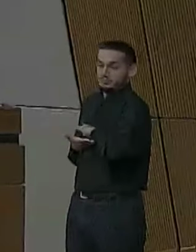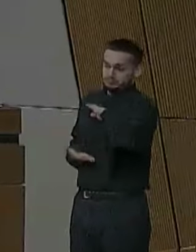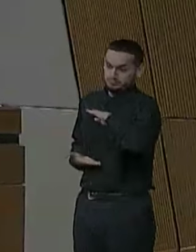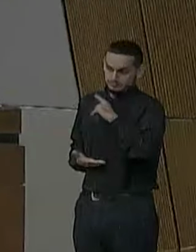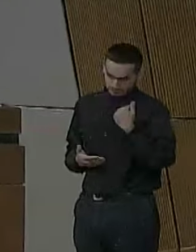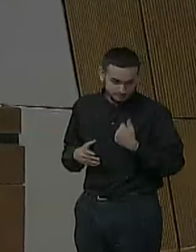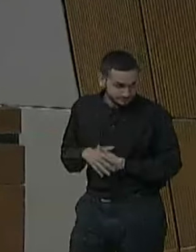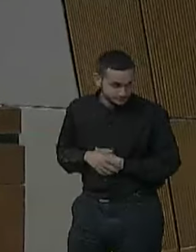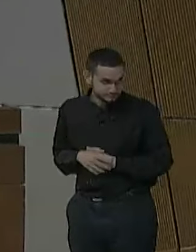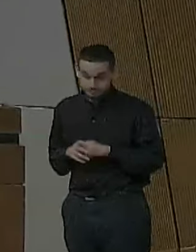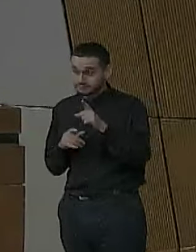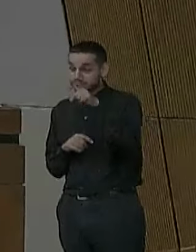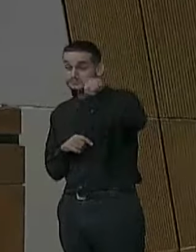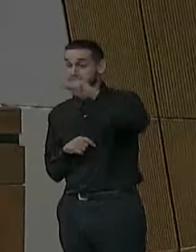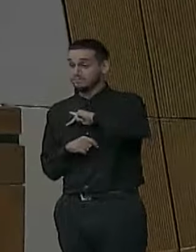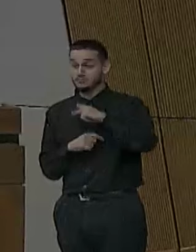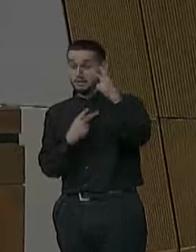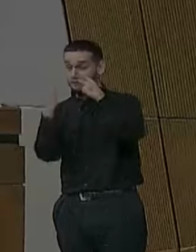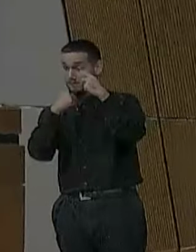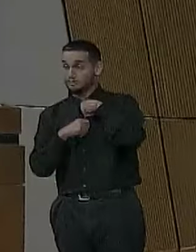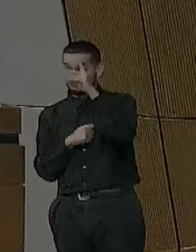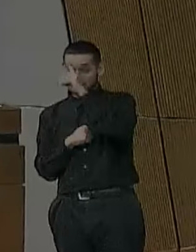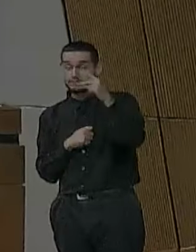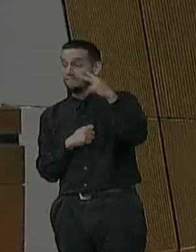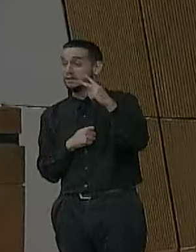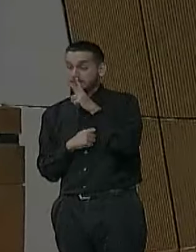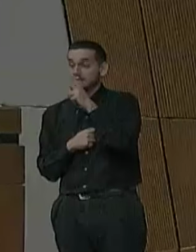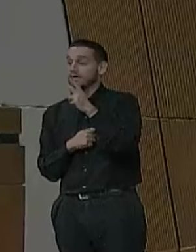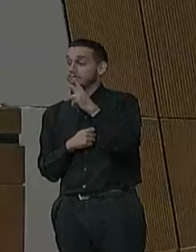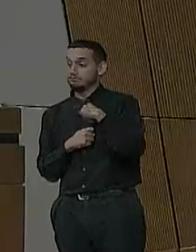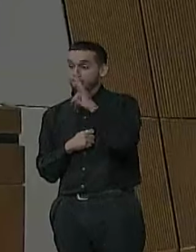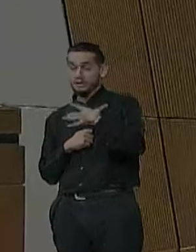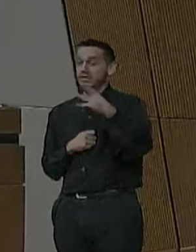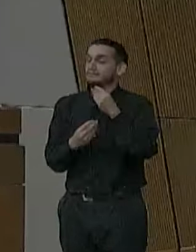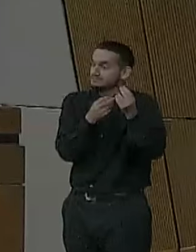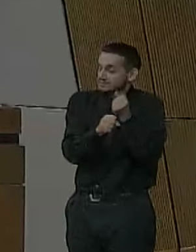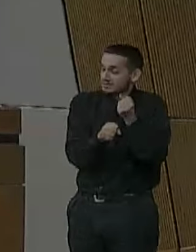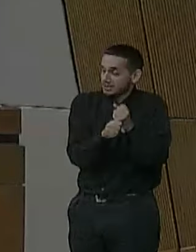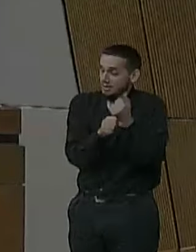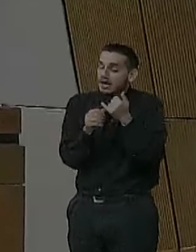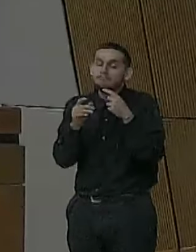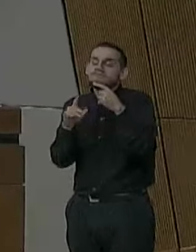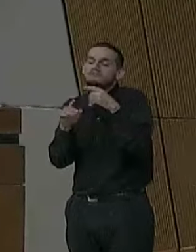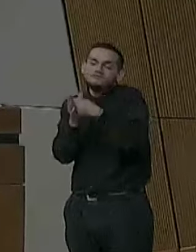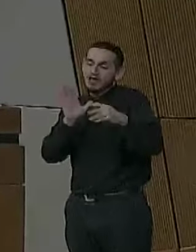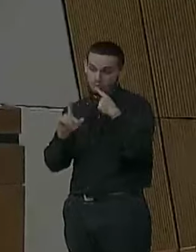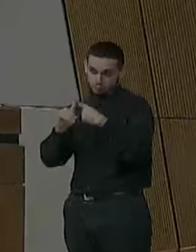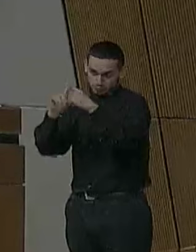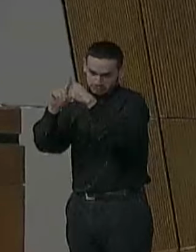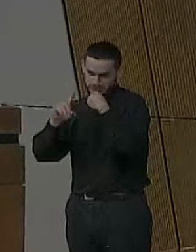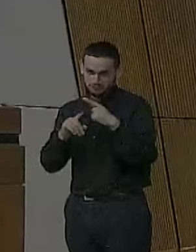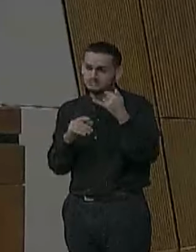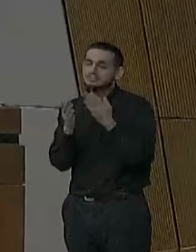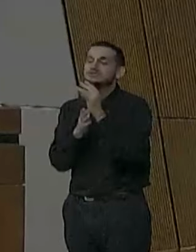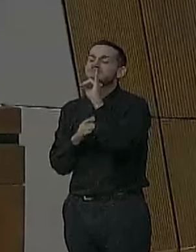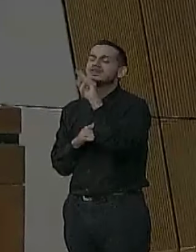también es ese consumidor que después aporta. También en el valor impositivo, ¿por qué no? En el IVA que aportamos todo